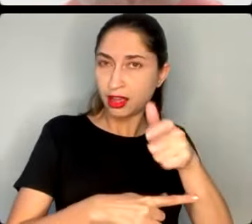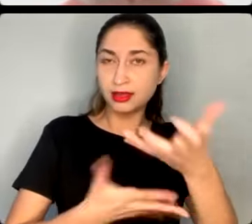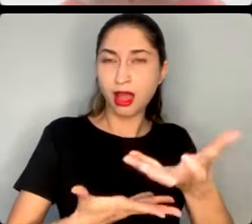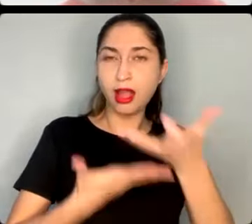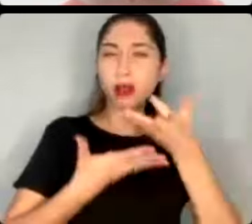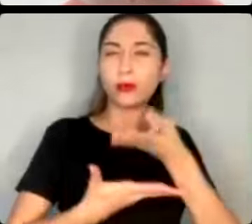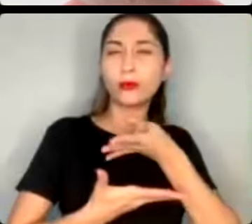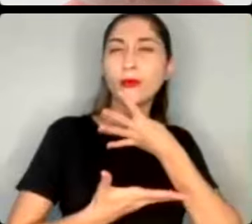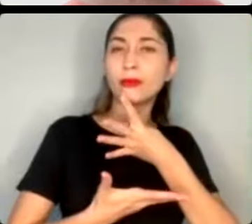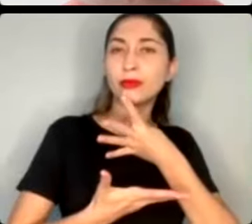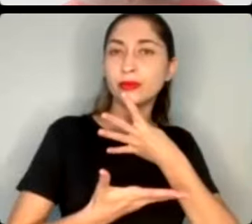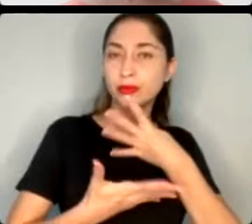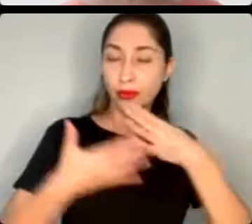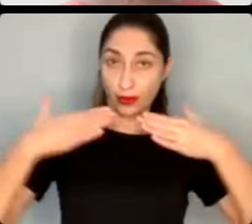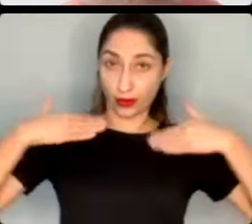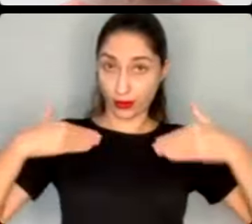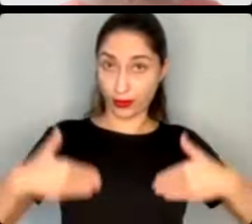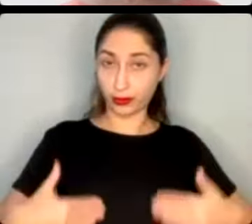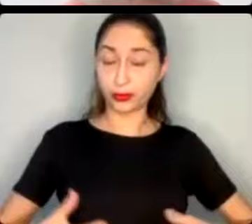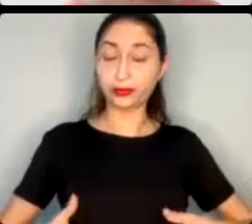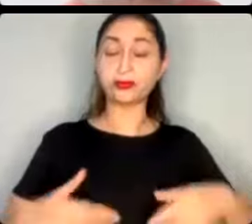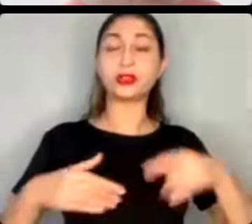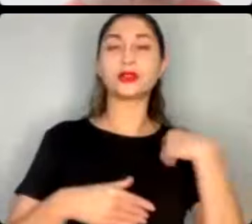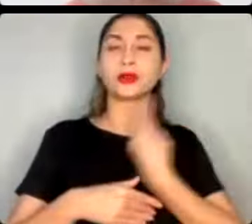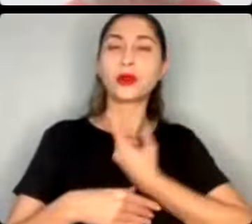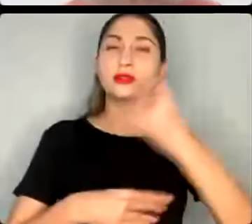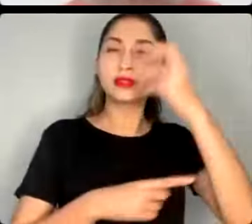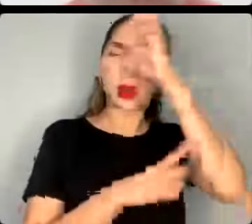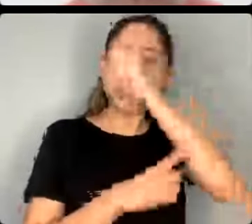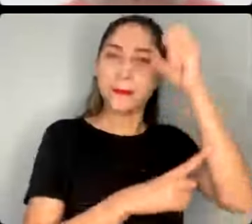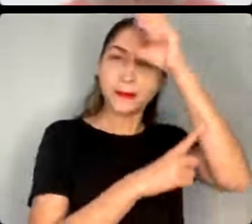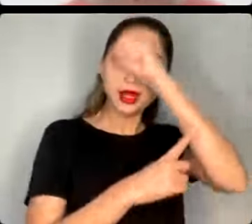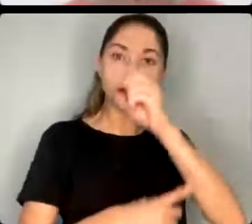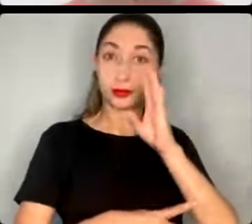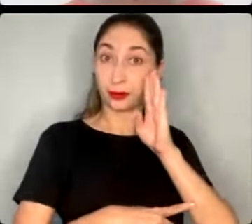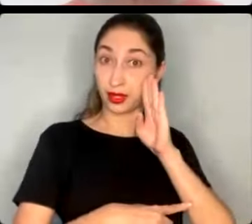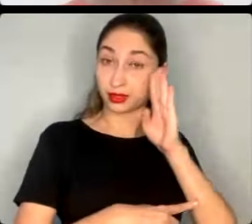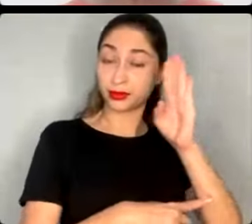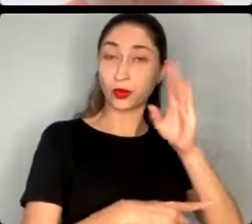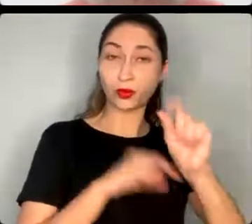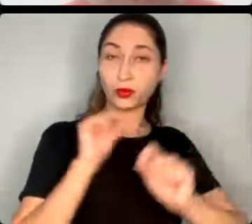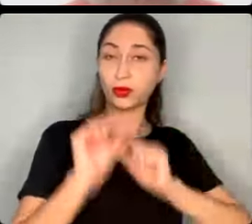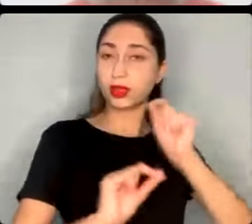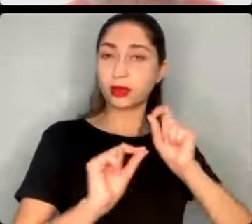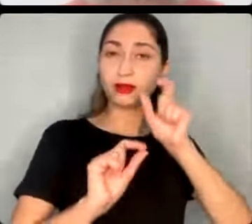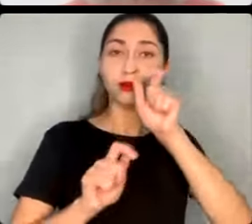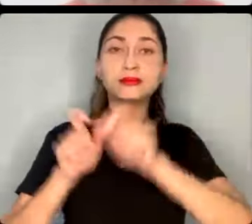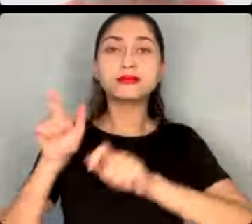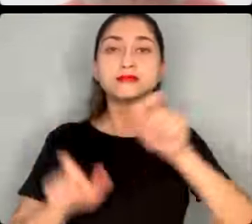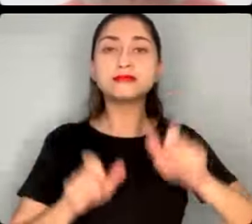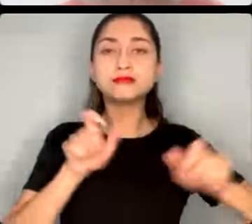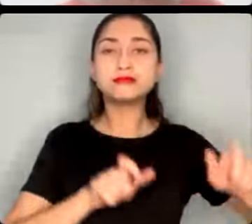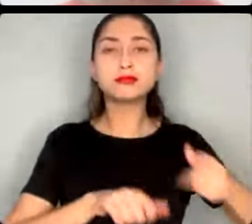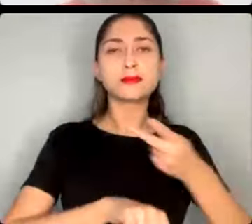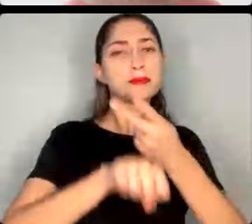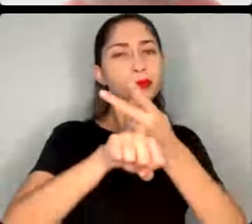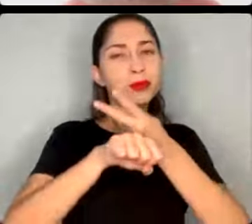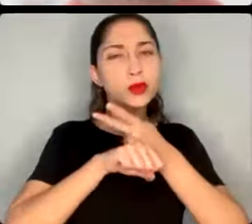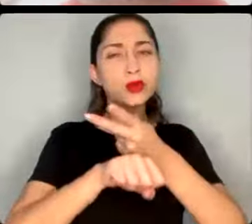corpo, e o maior aprendizado que a gente tem é exatamente com essas pessoas que nos procuram para